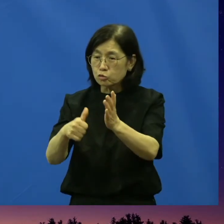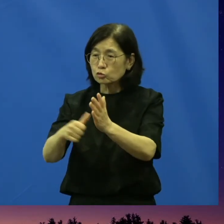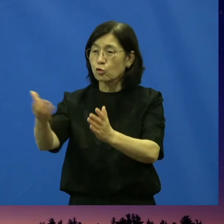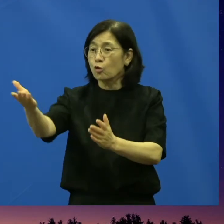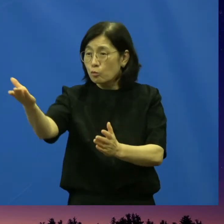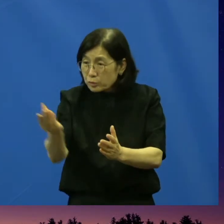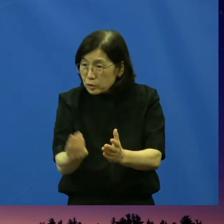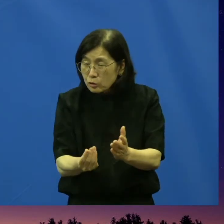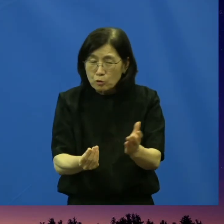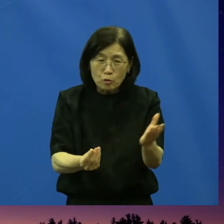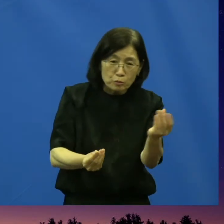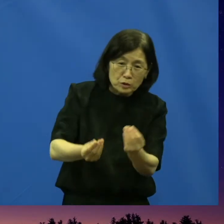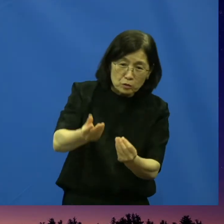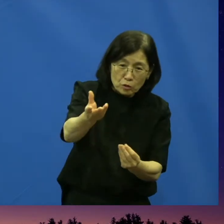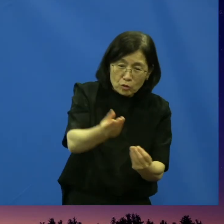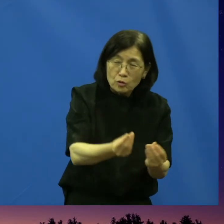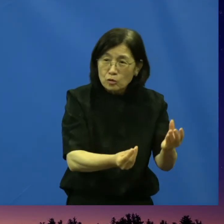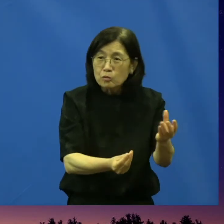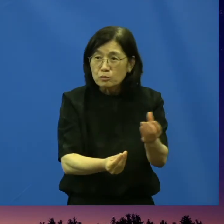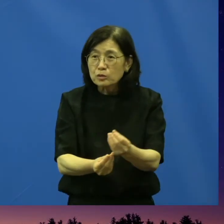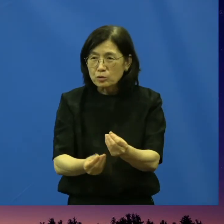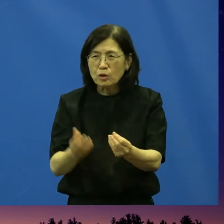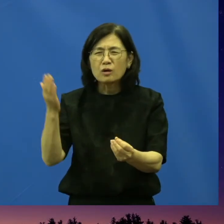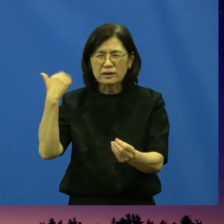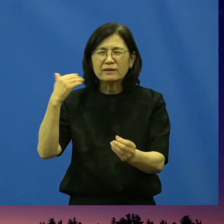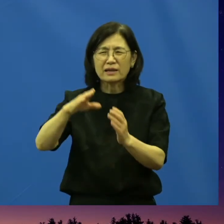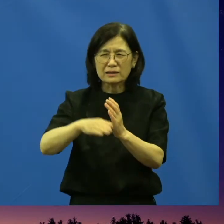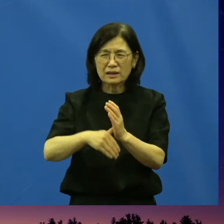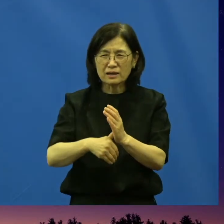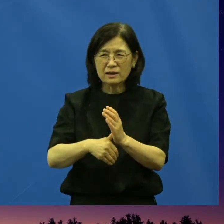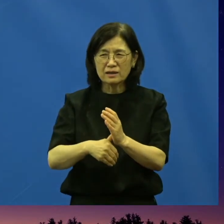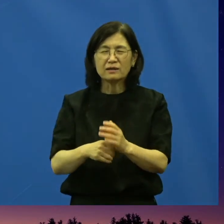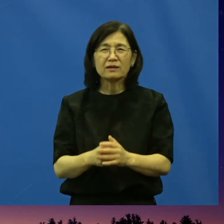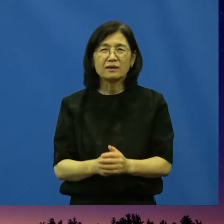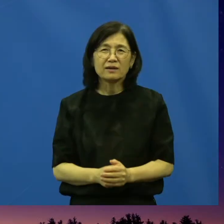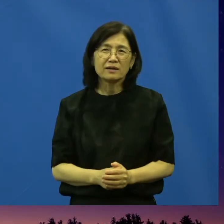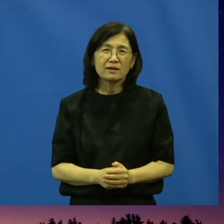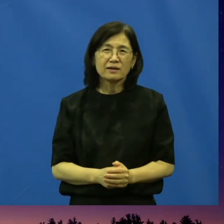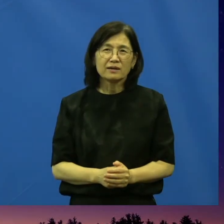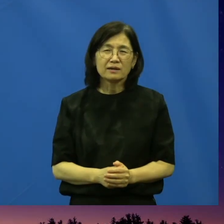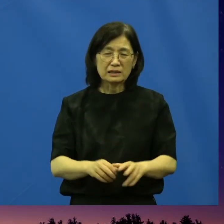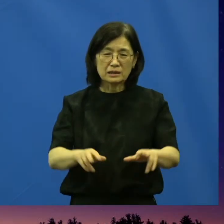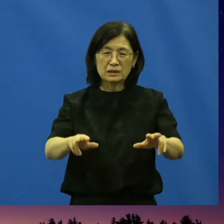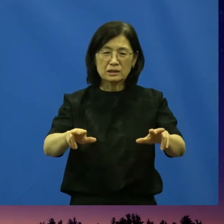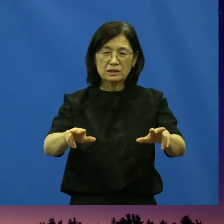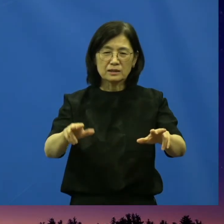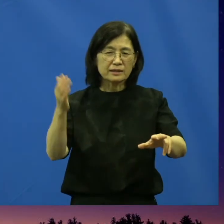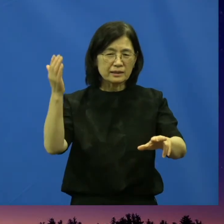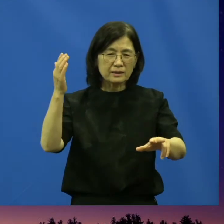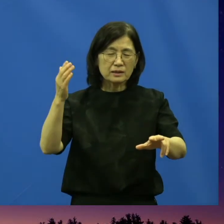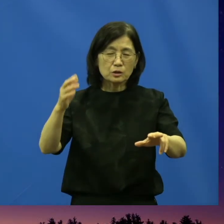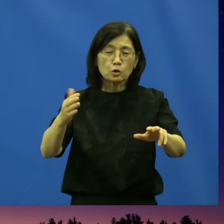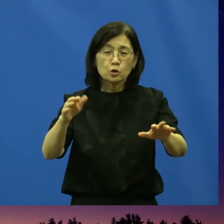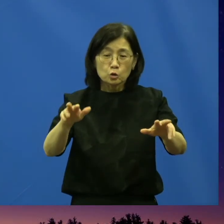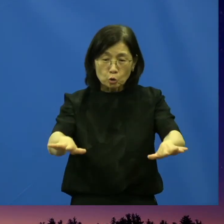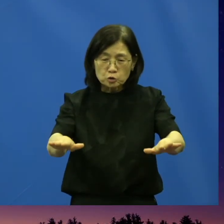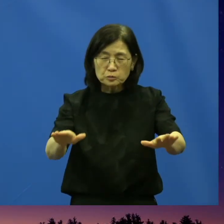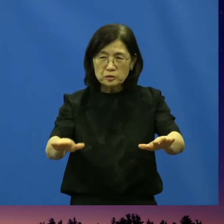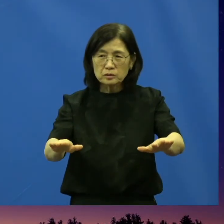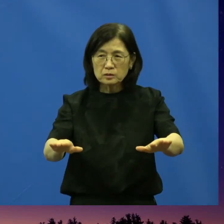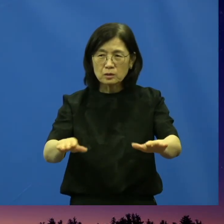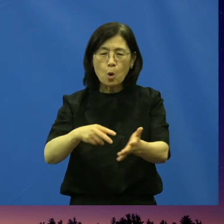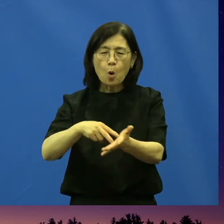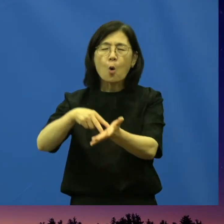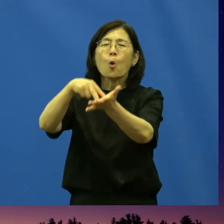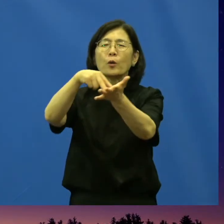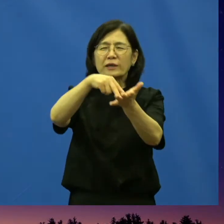뭐 서로 그냥 유무상통하는 이런 관계였단 말이죠. 이게 고립이라는 개념이 없었어요. 그런데 지금은 이제 고립이 돼